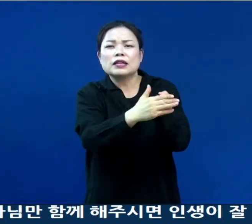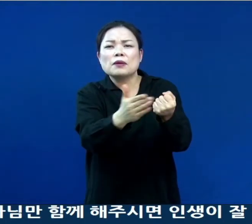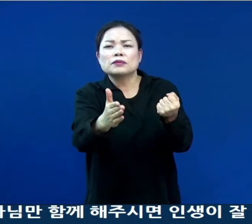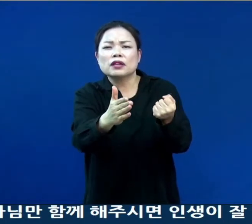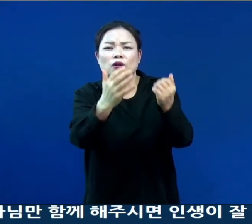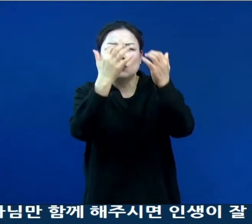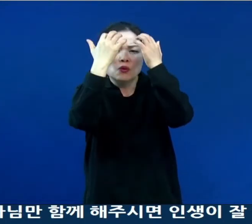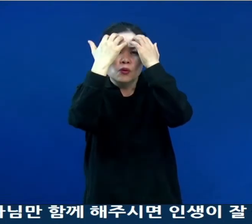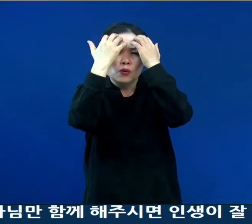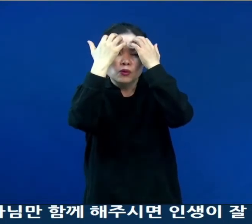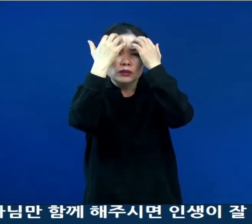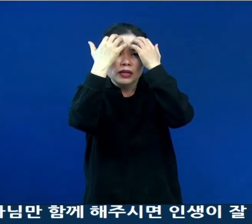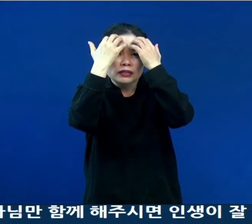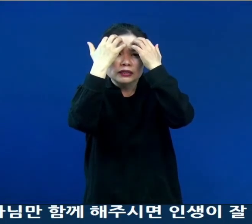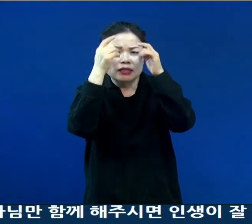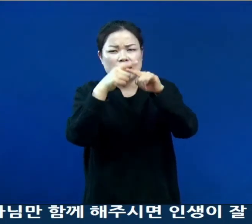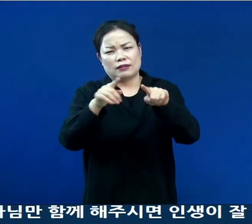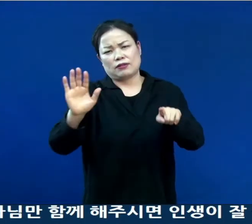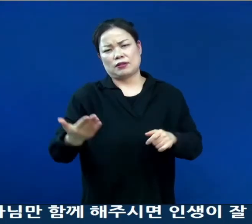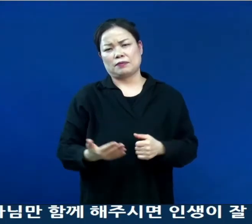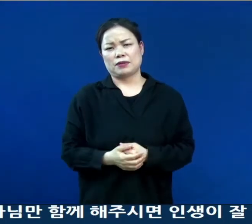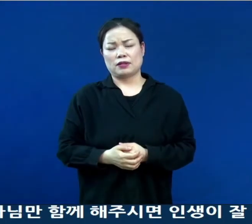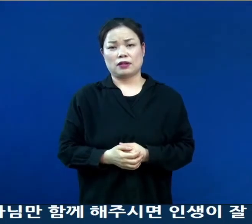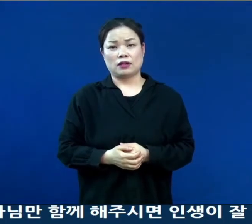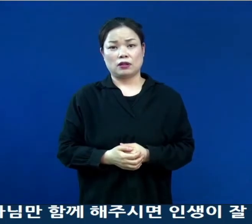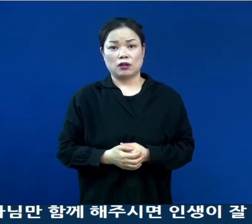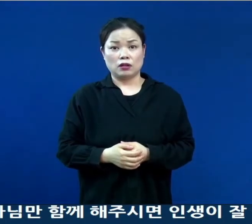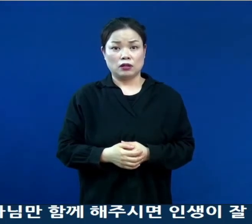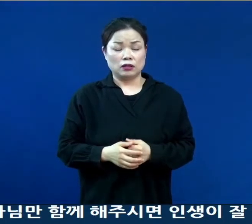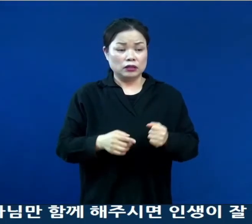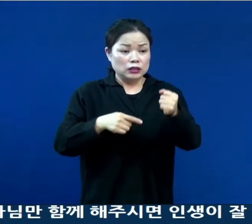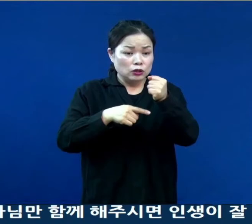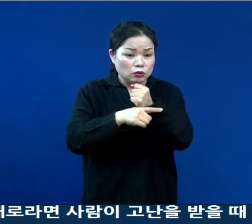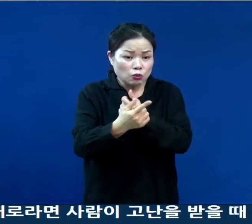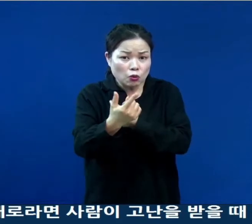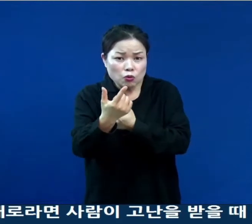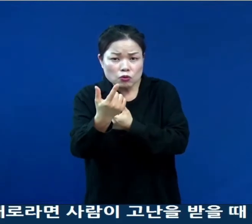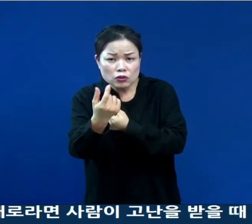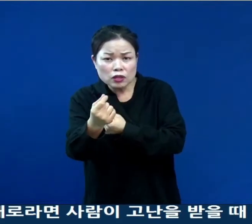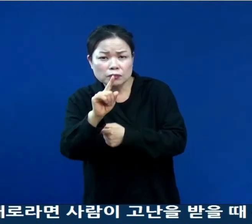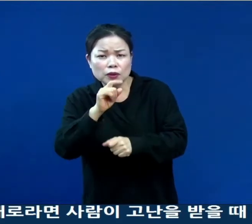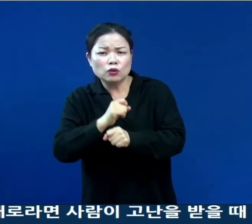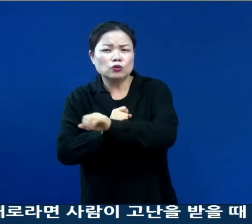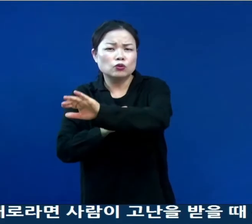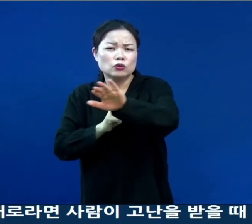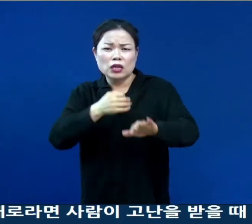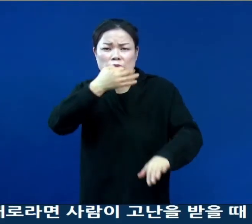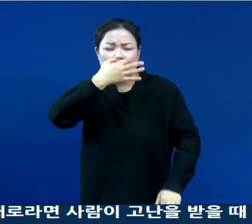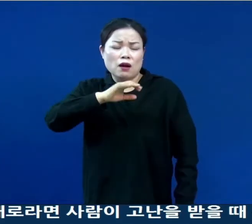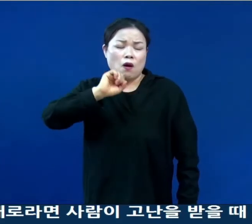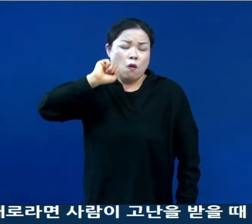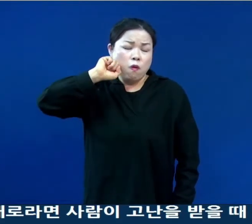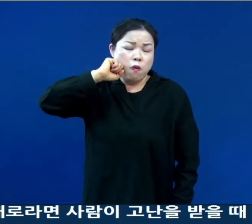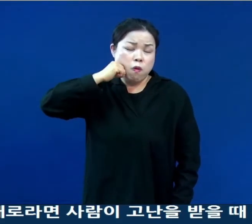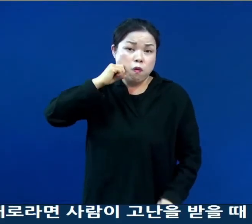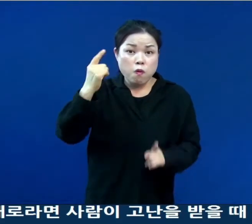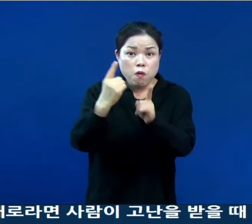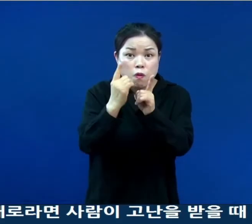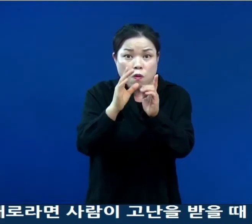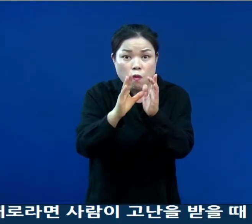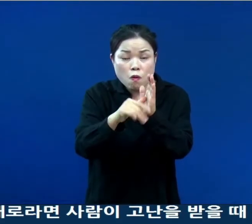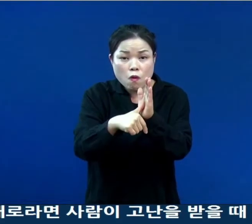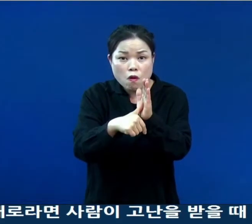때문에 고난당한다는 해석이 됩니다. 이 논리의 장점으로 가면 우리가 힘들고 어려울 때